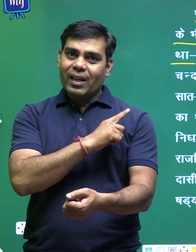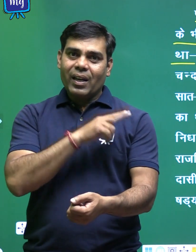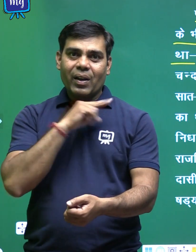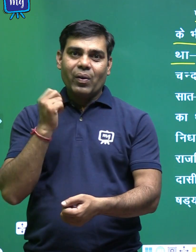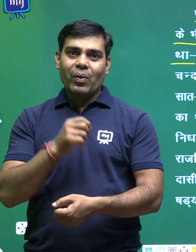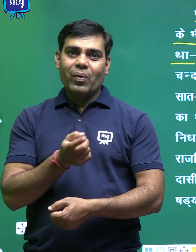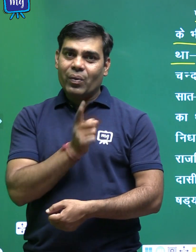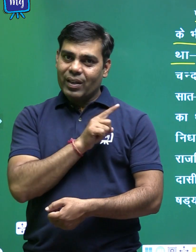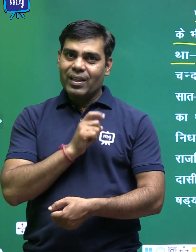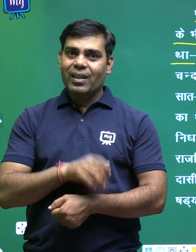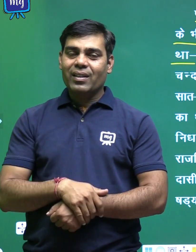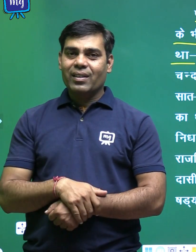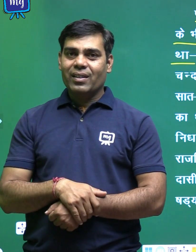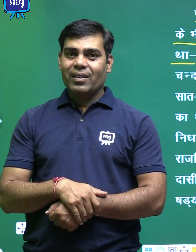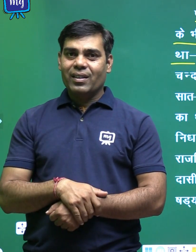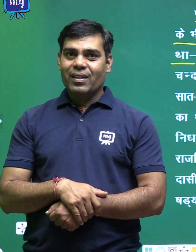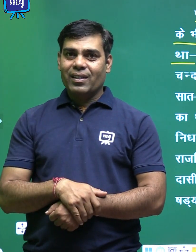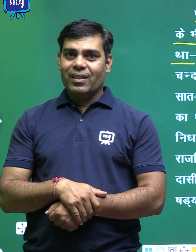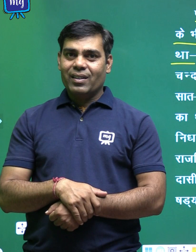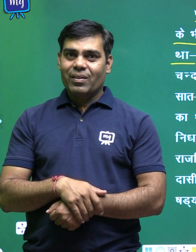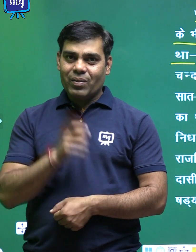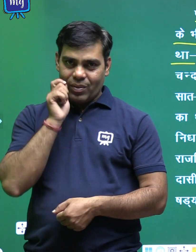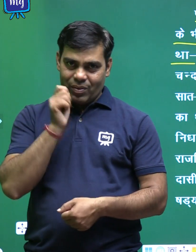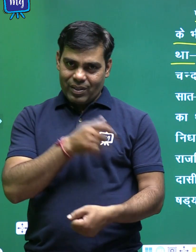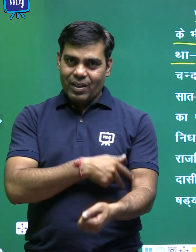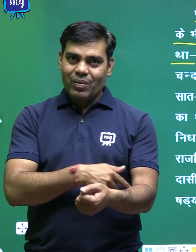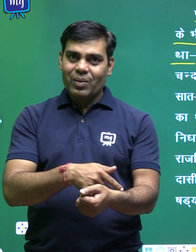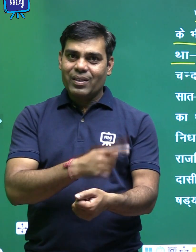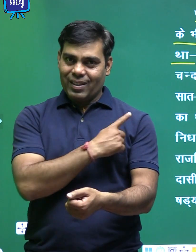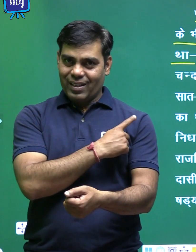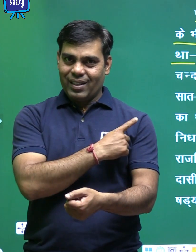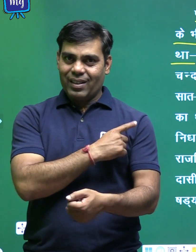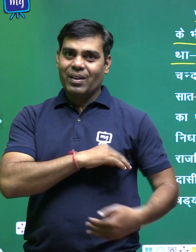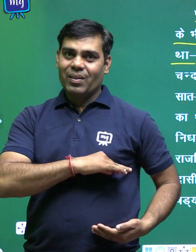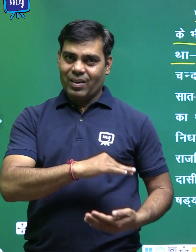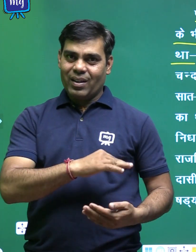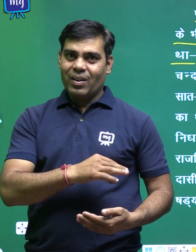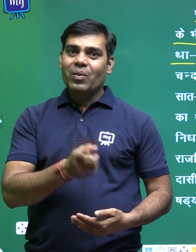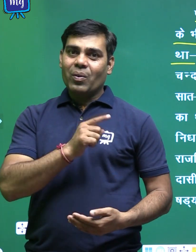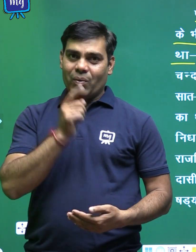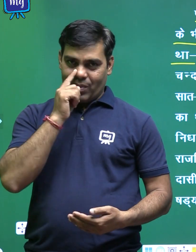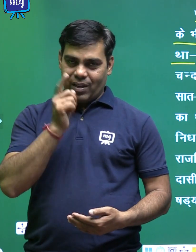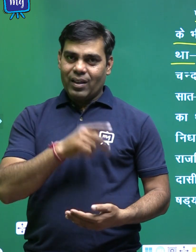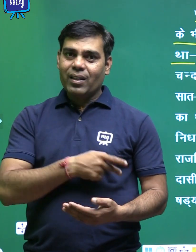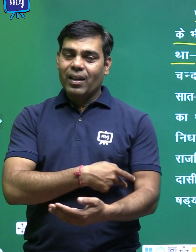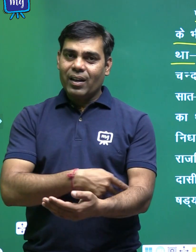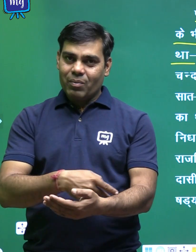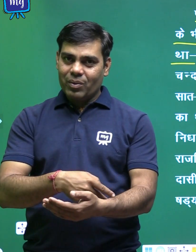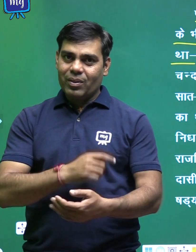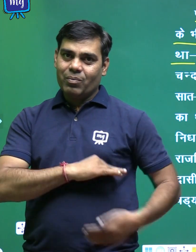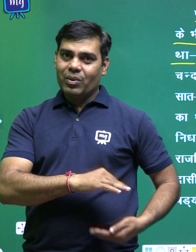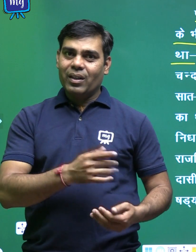और इधर चंदन है जो पन्नाध्याय का पुत्र है।